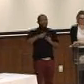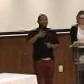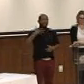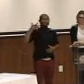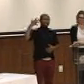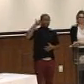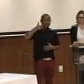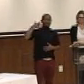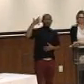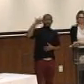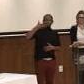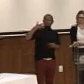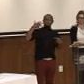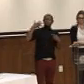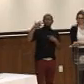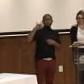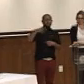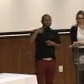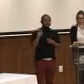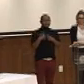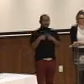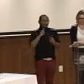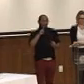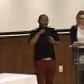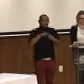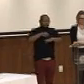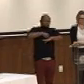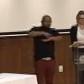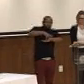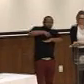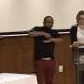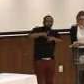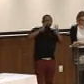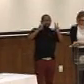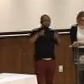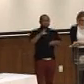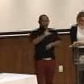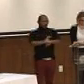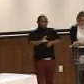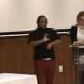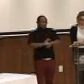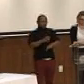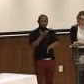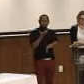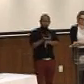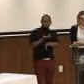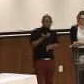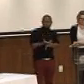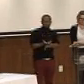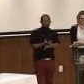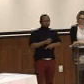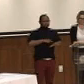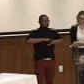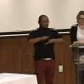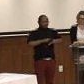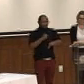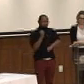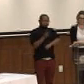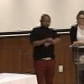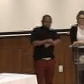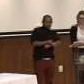palestras, né, para orientar os alunos sobre o curso, sobre o conteúdo, sobre o mercado de